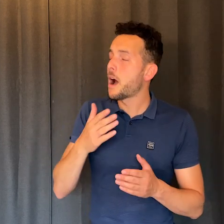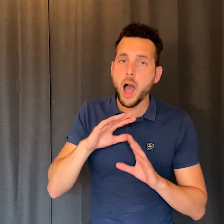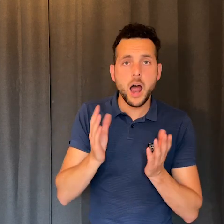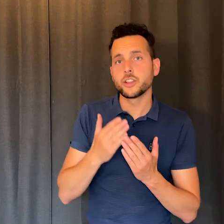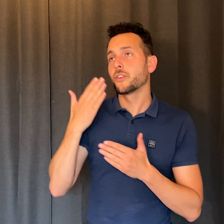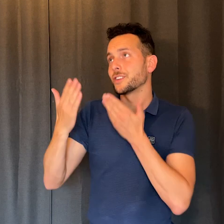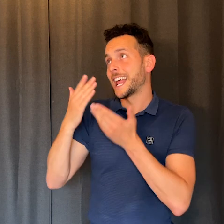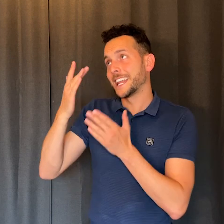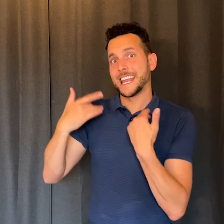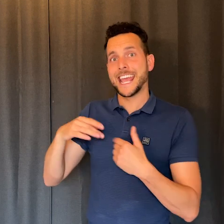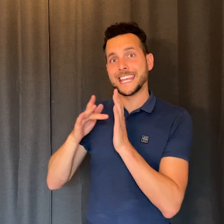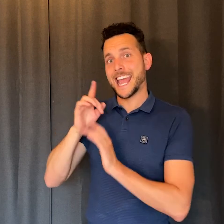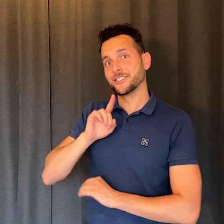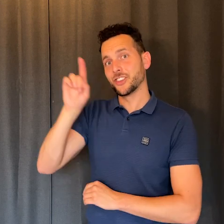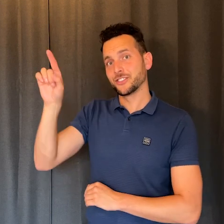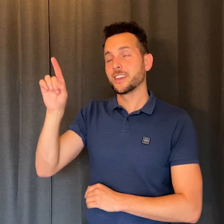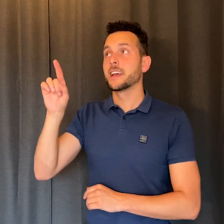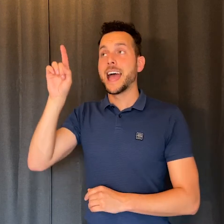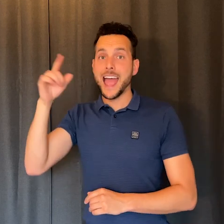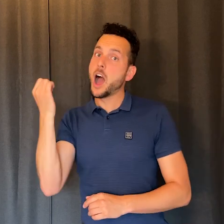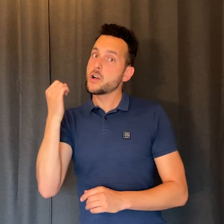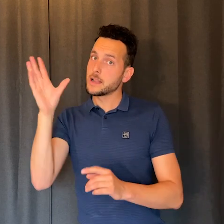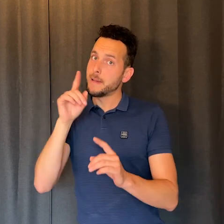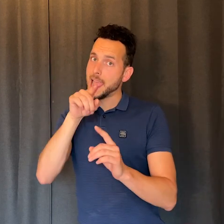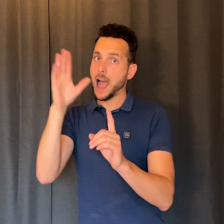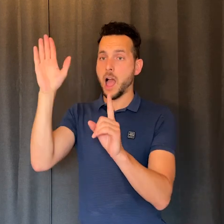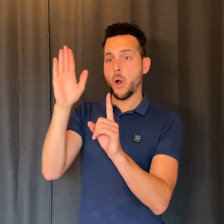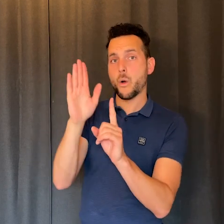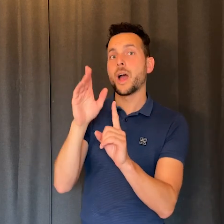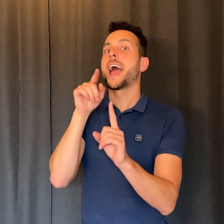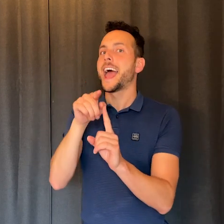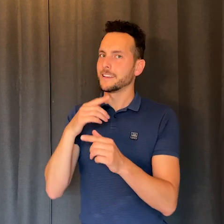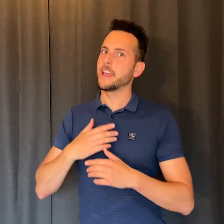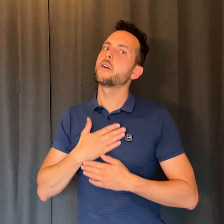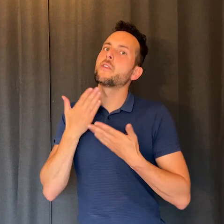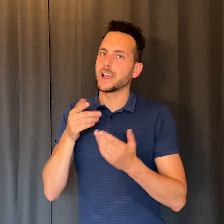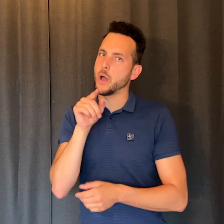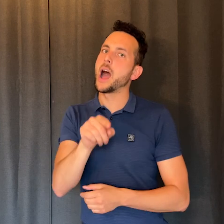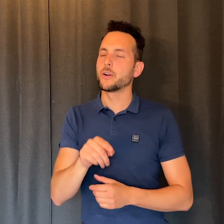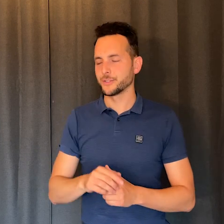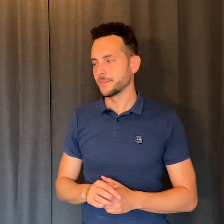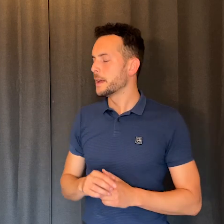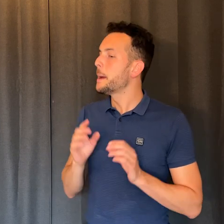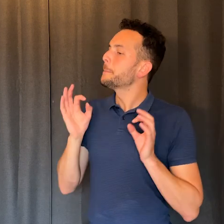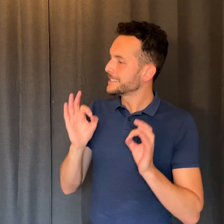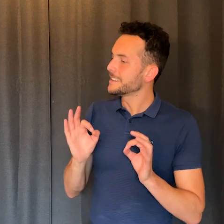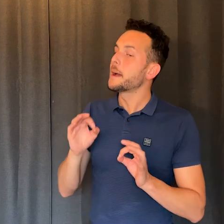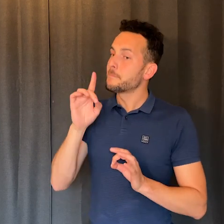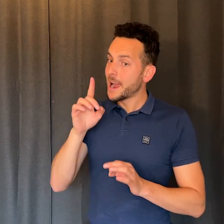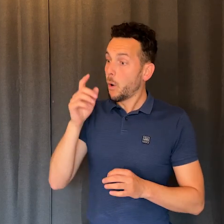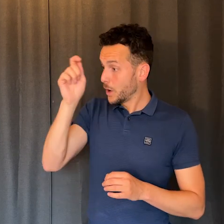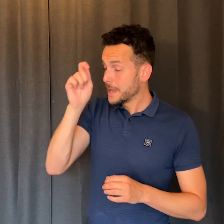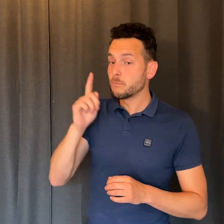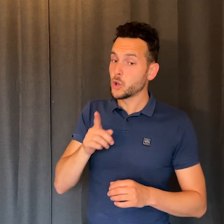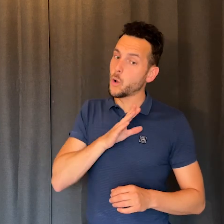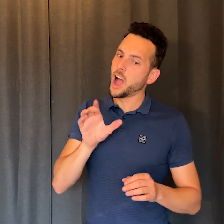Precies. En je mag altijd weten dat de Heere God altijd bij jou is en heel veel van jou houdt. Precies. Hé, maar Olly, we moeten ook de andere sok nog kleuren. Ja, zullen